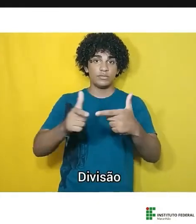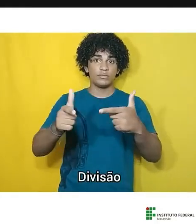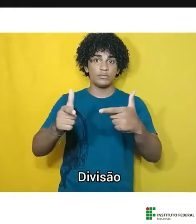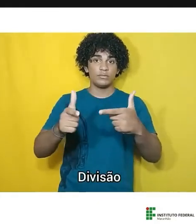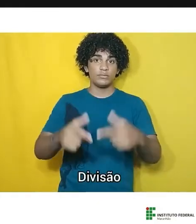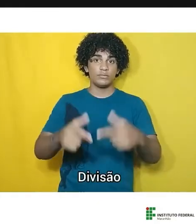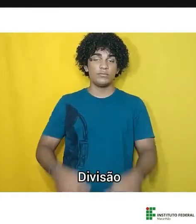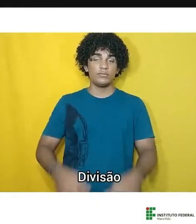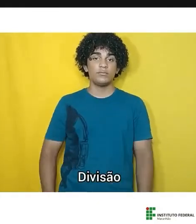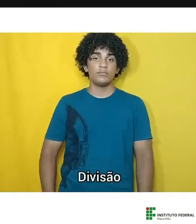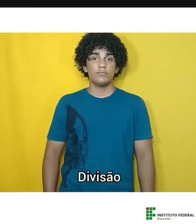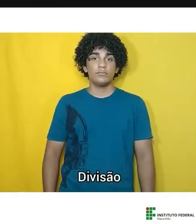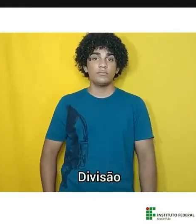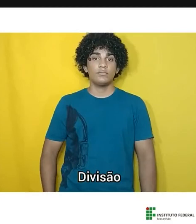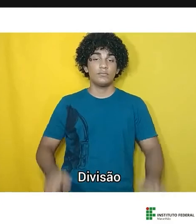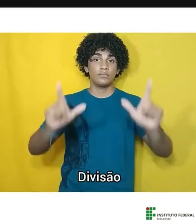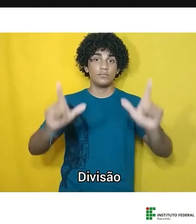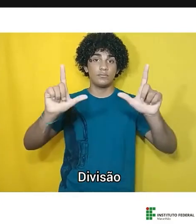Divisão.